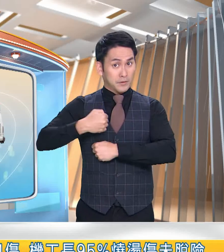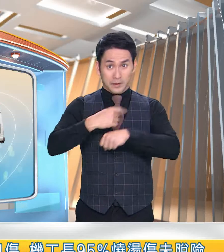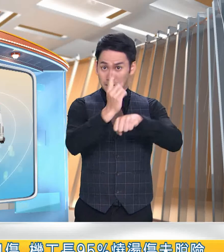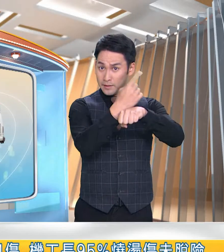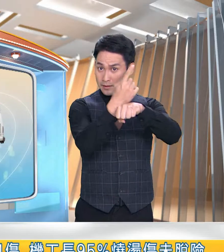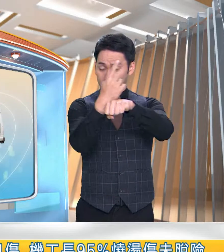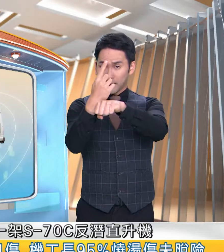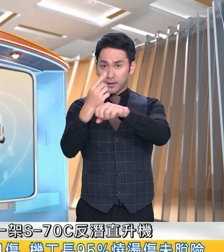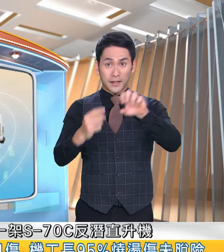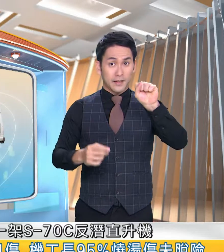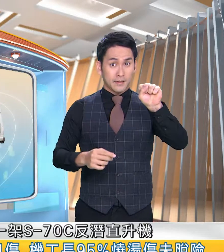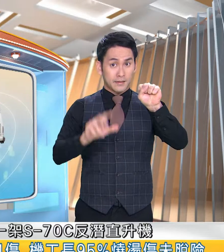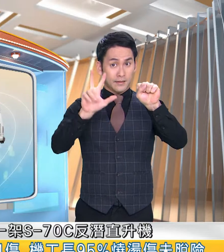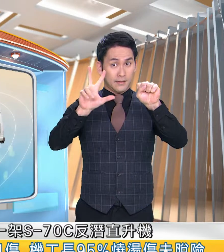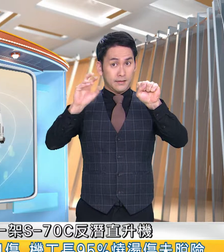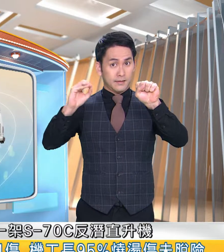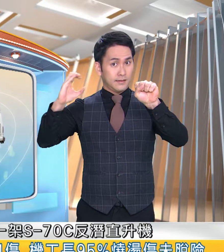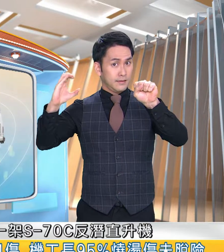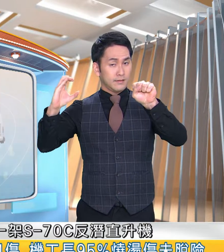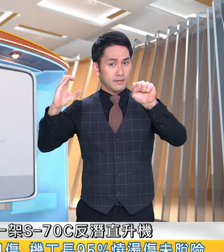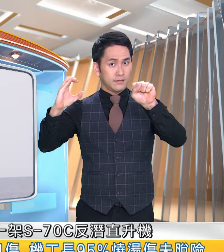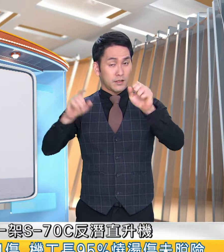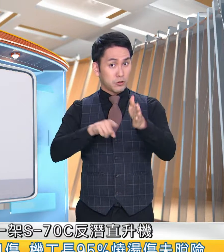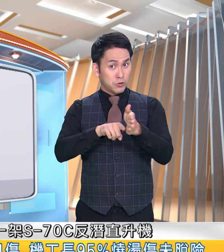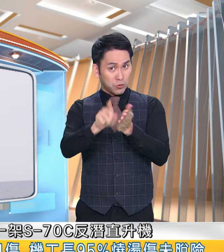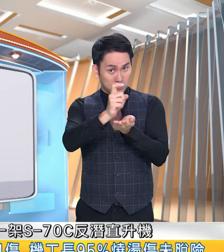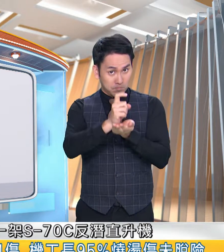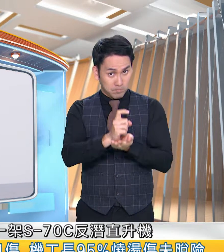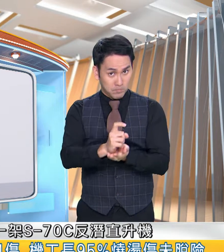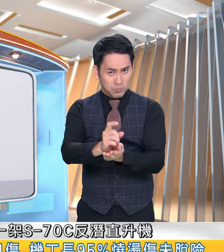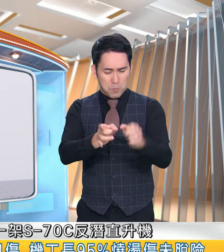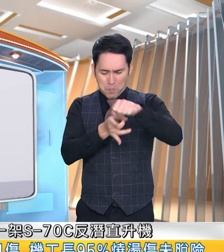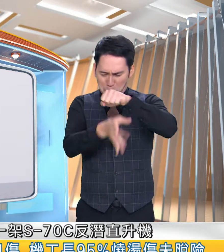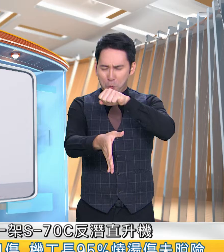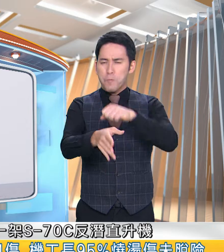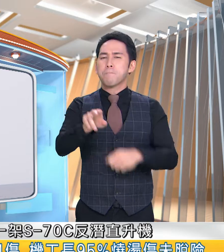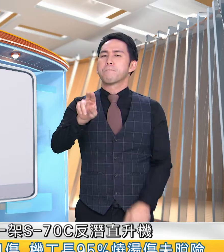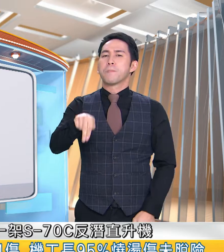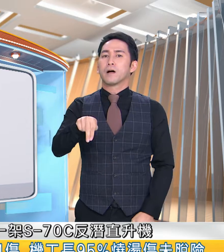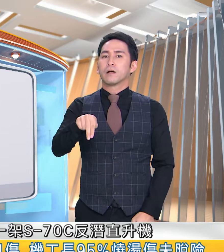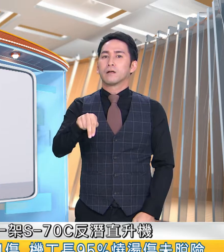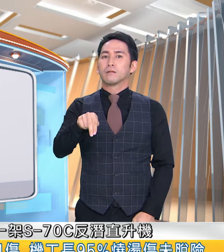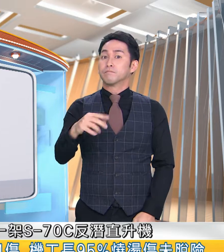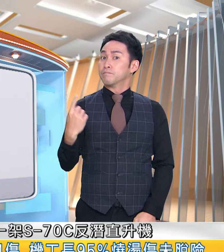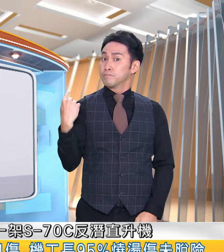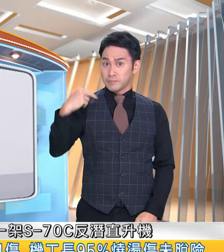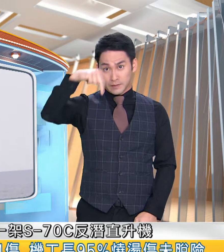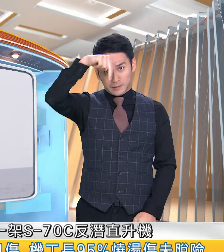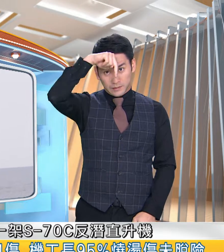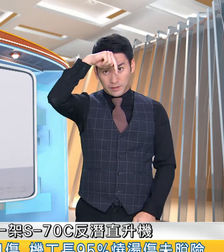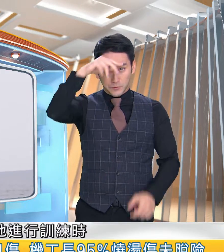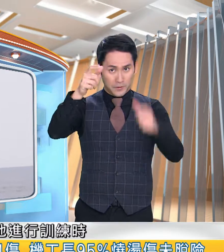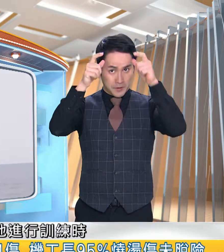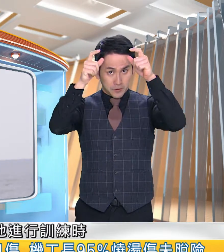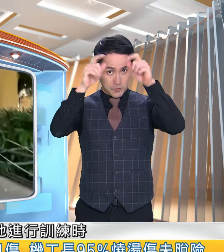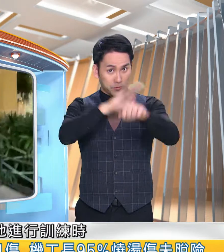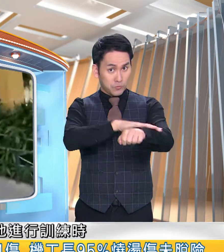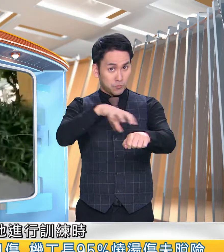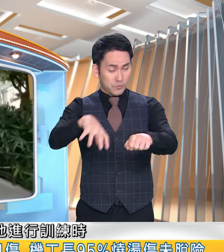昨天下午，海军一架 S-70C 反潜直升机在高雄左营基地